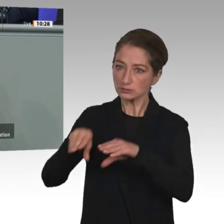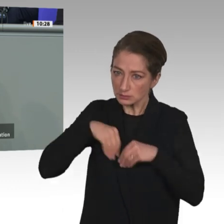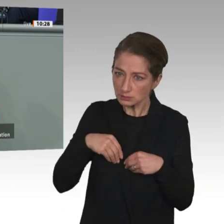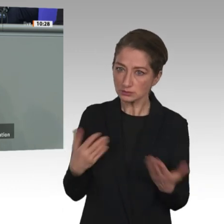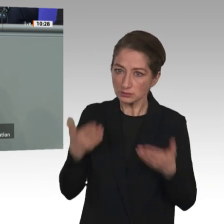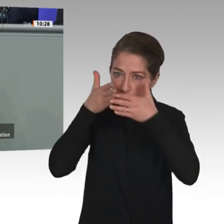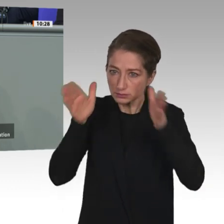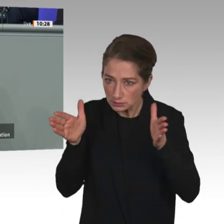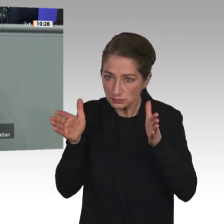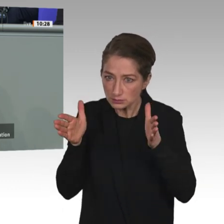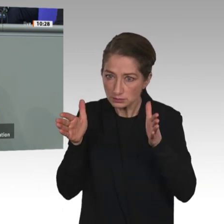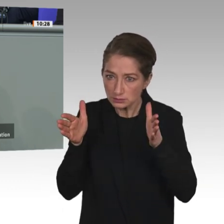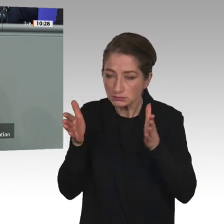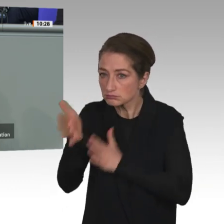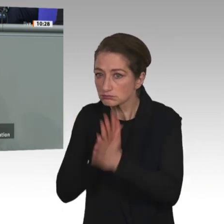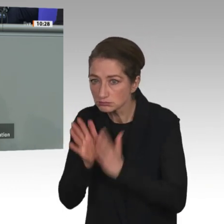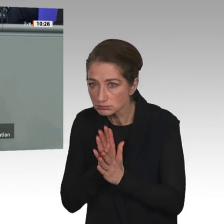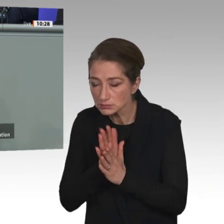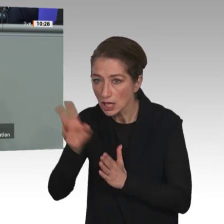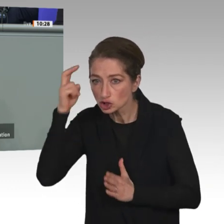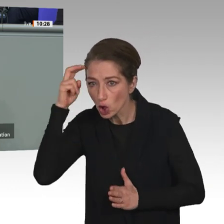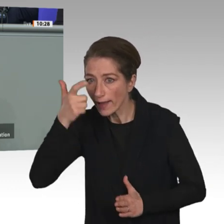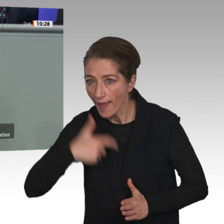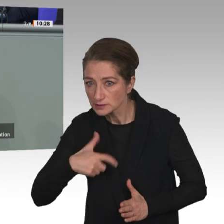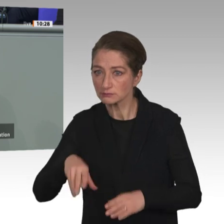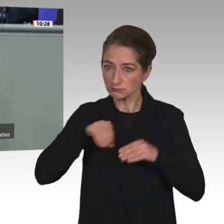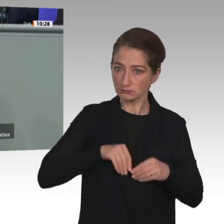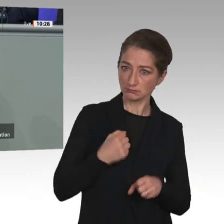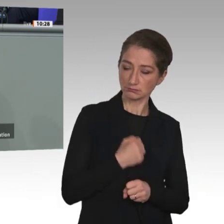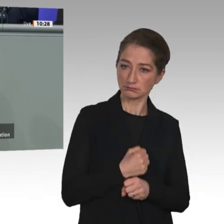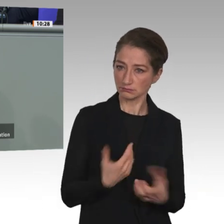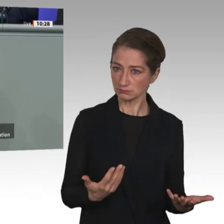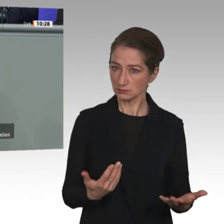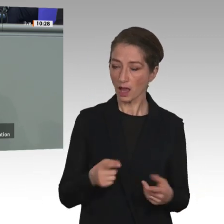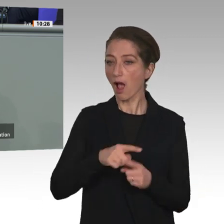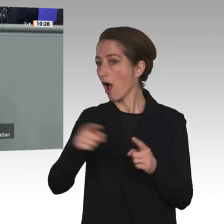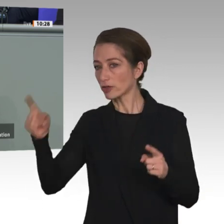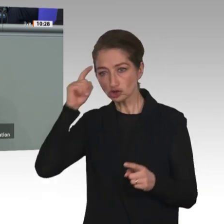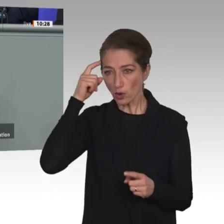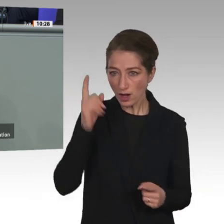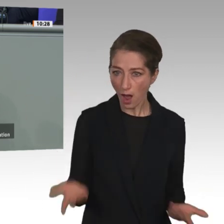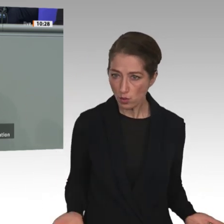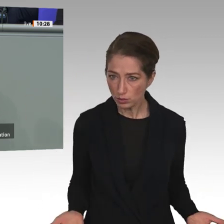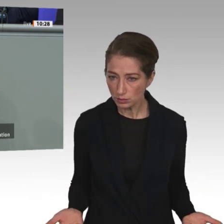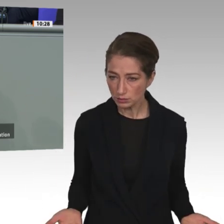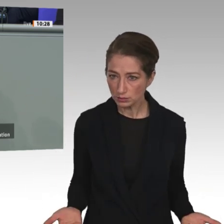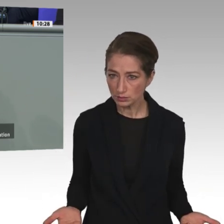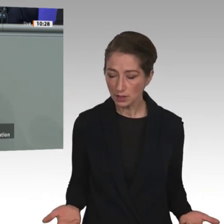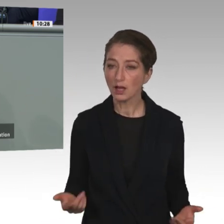schützen wie alle anderen Sorgen. Daran, liebe Kolleginnen und Kollegen, dürfen wir keinen Zweifel lassen.